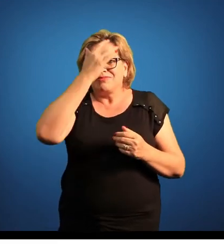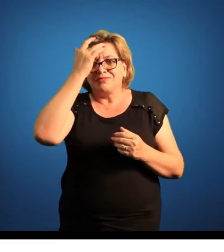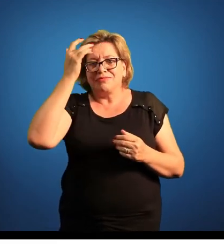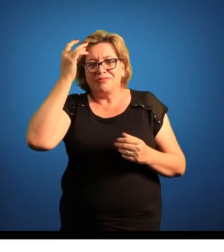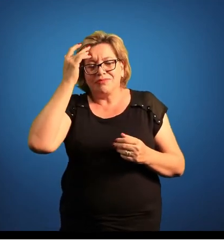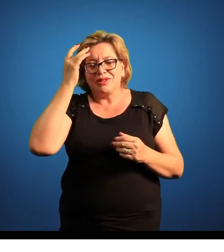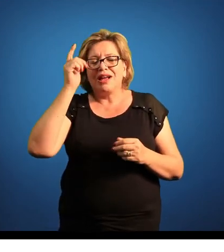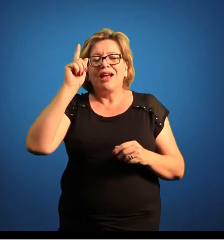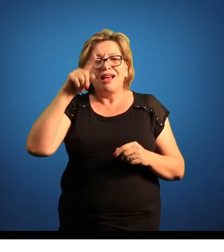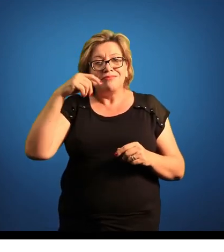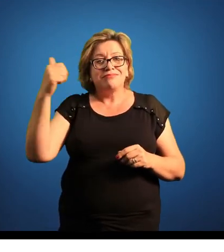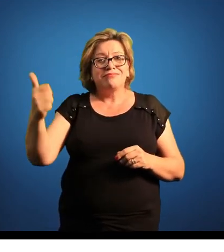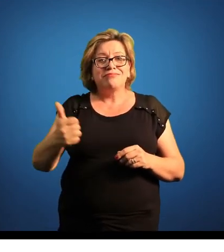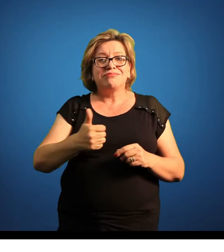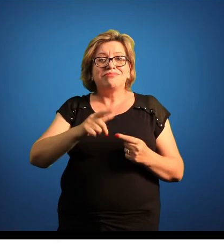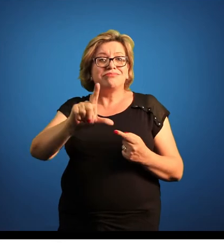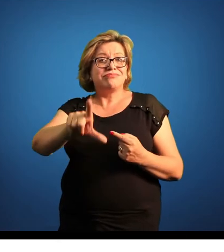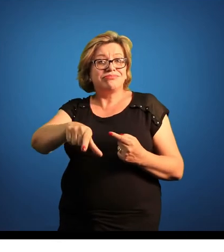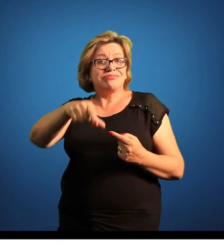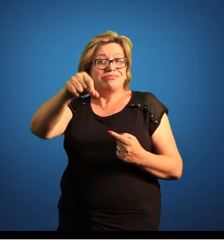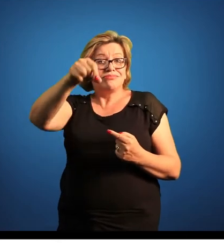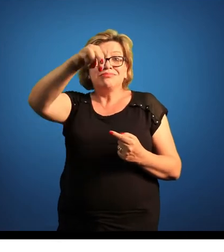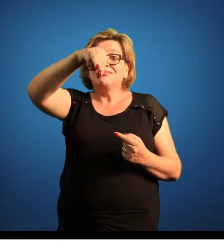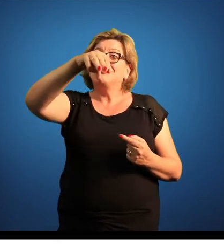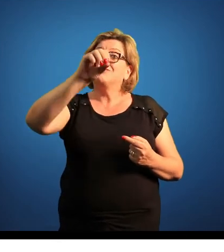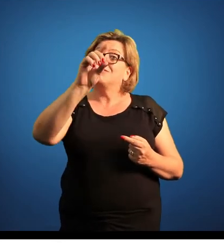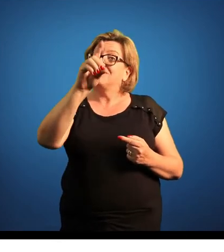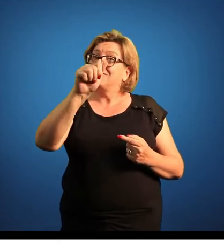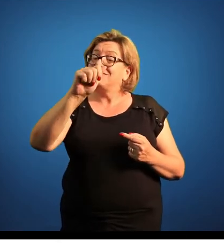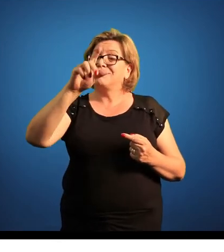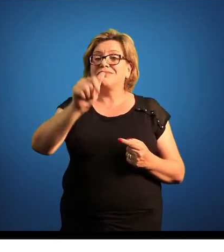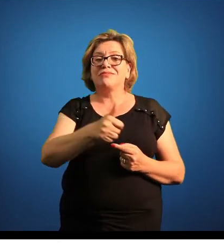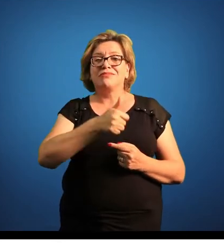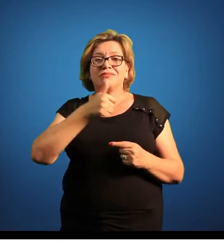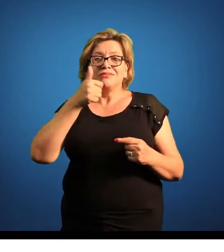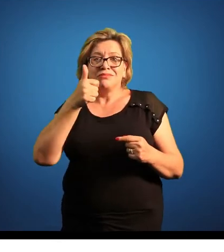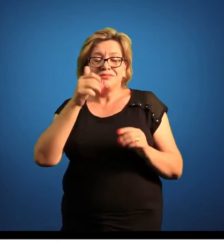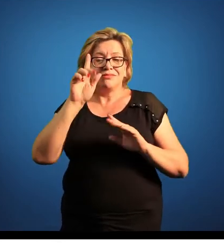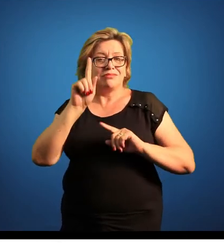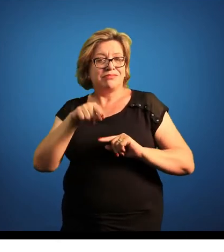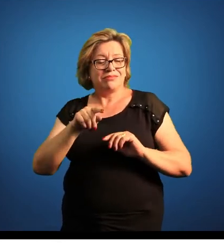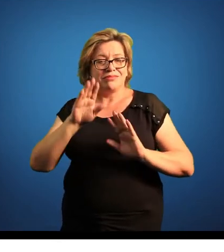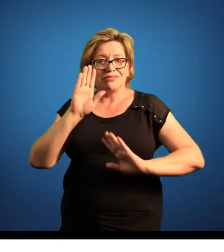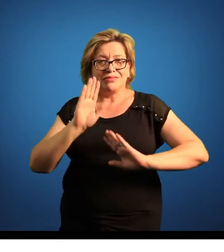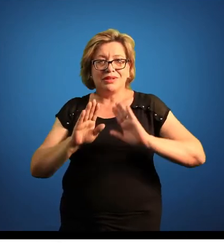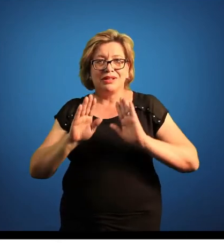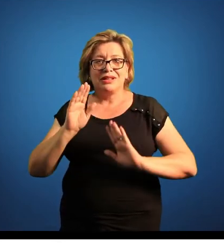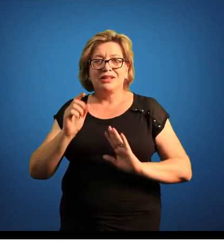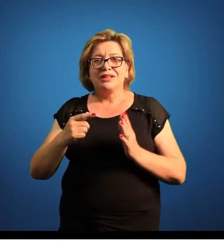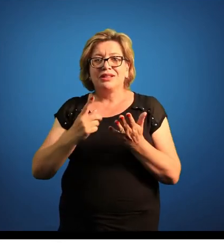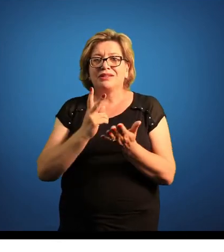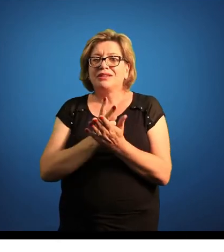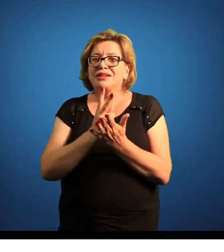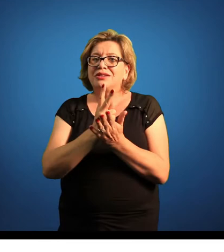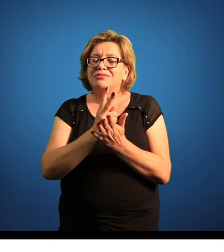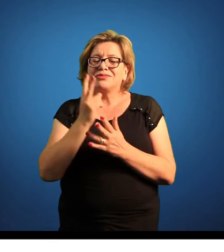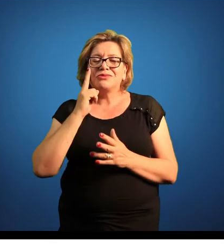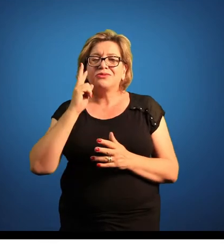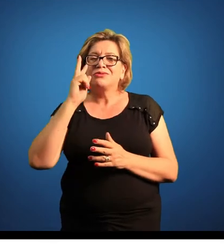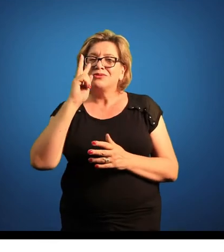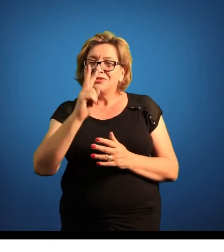seria mais conveniente usar a moda. Só que raramente a gente vê isso. Na grande maioria nós vamos ver o cálculo